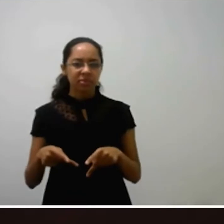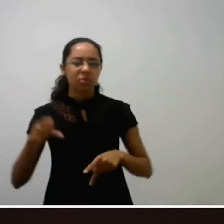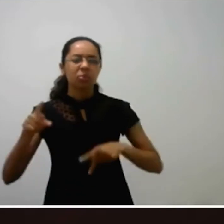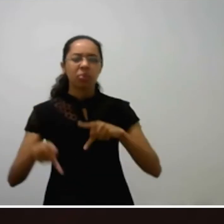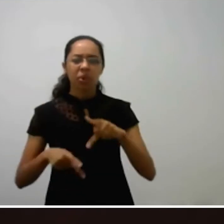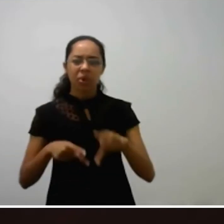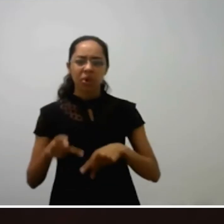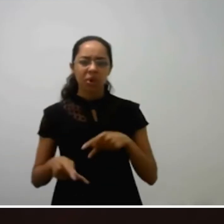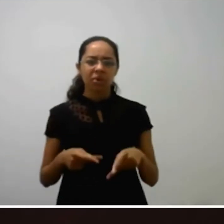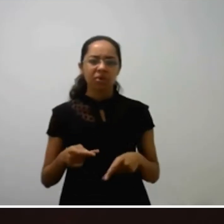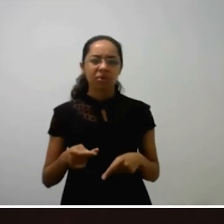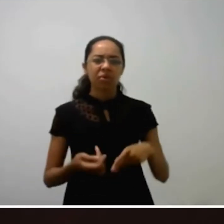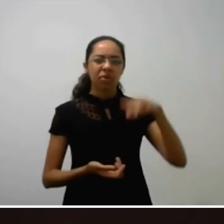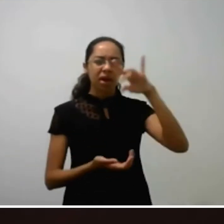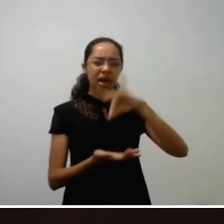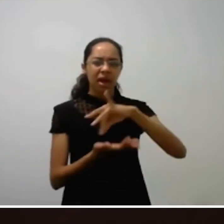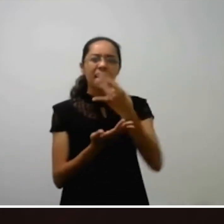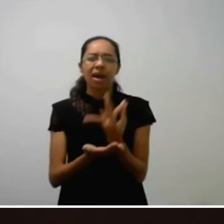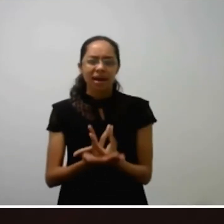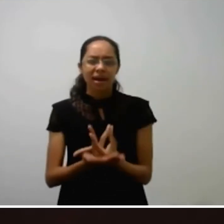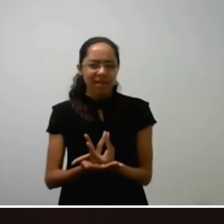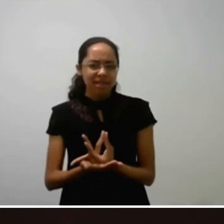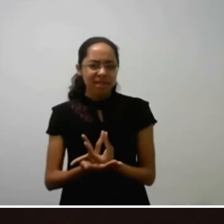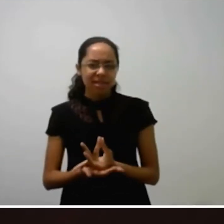Vocês colportores viraram hereges.